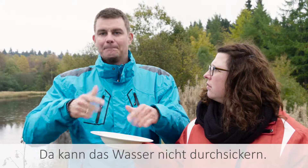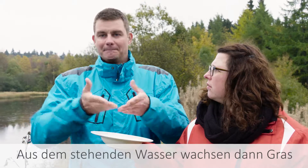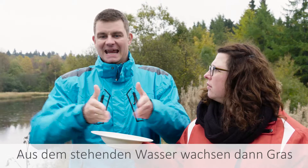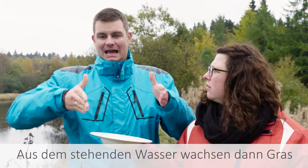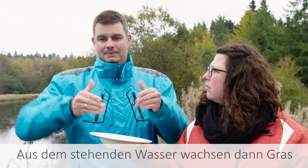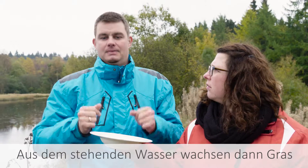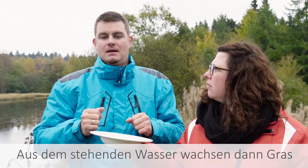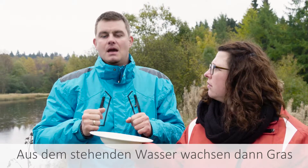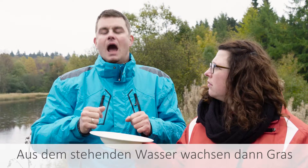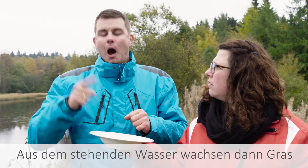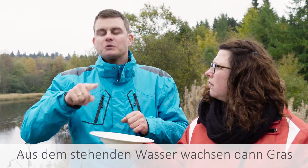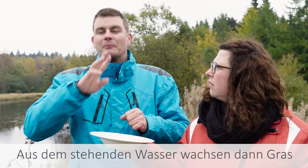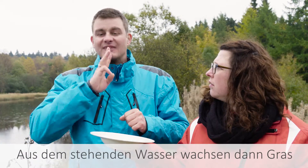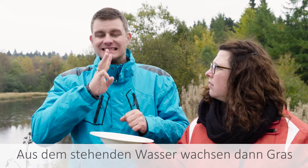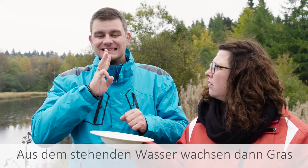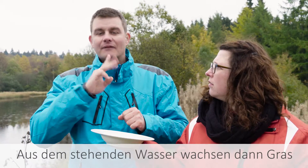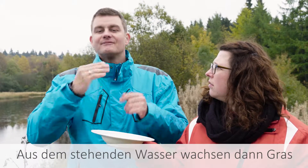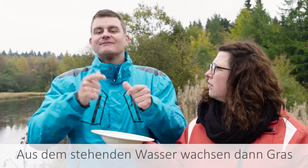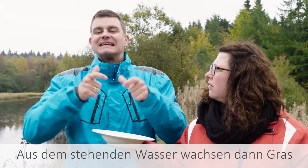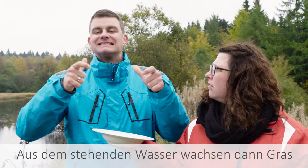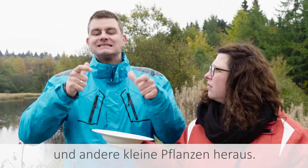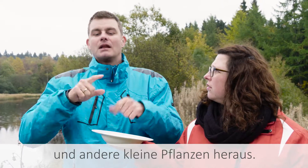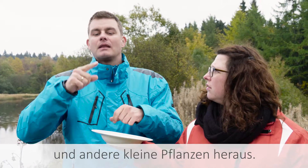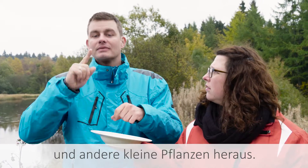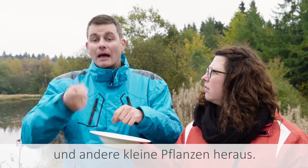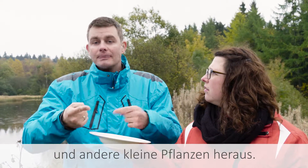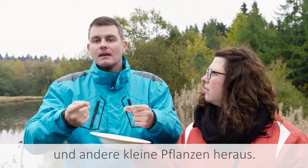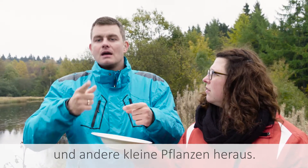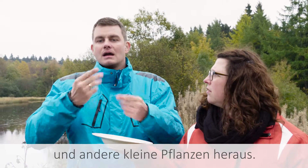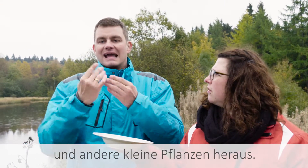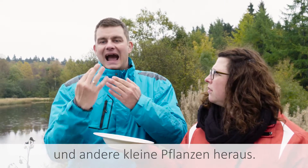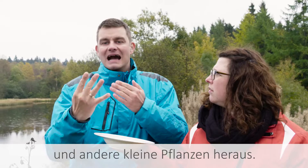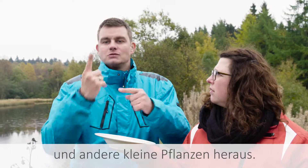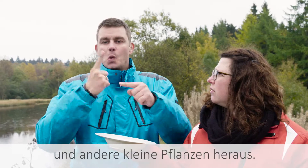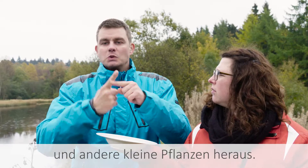Aus dem stehenden Wasser wachsen dann Gras und andere kleine Pflanzen heraus.